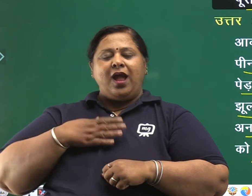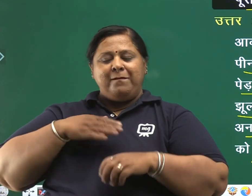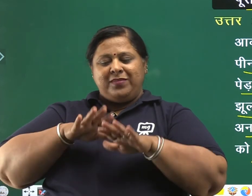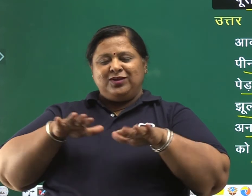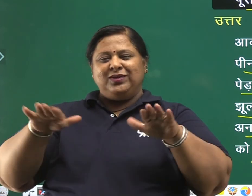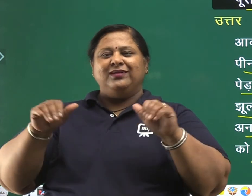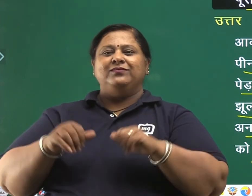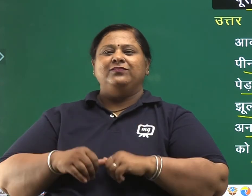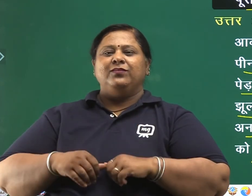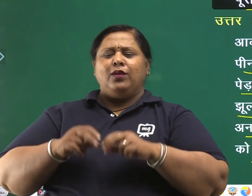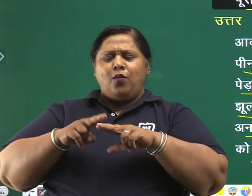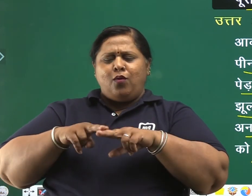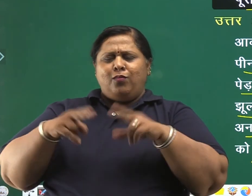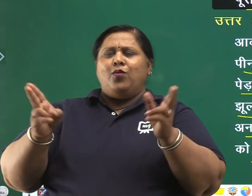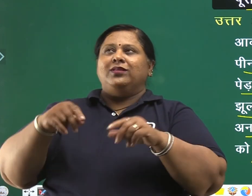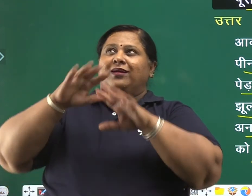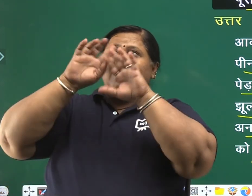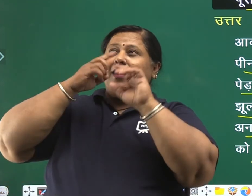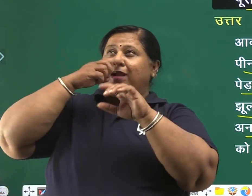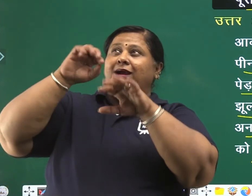पंछी उन्मुक्त गगन के